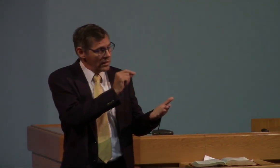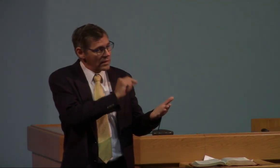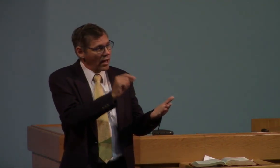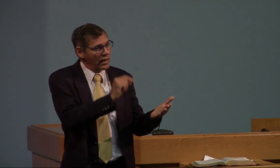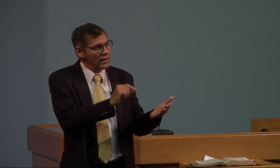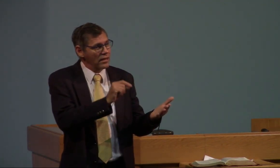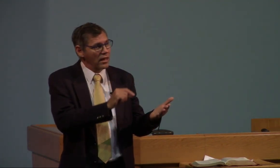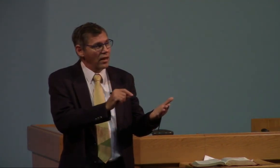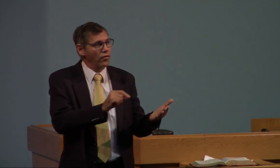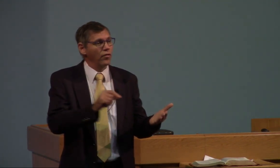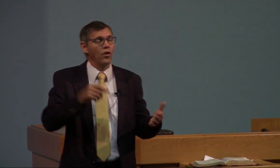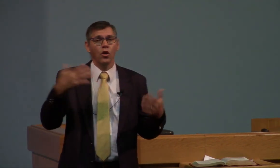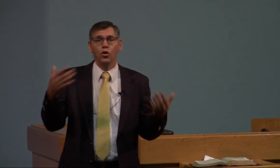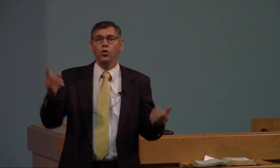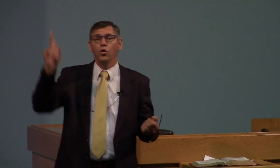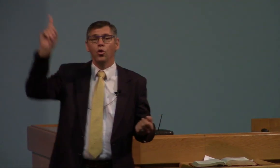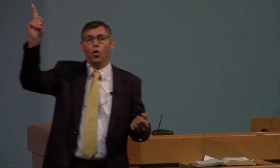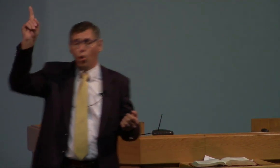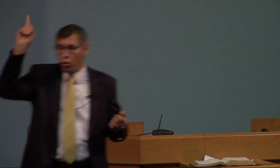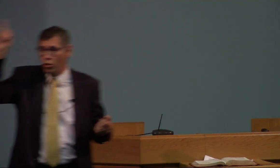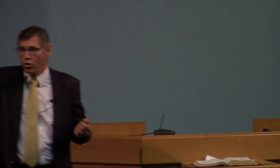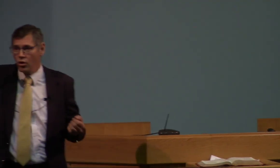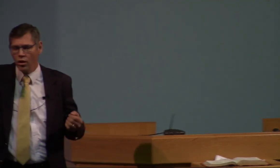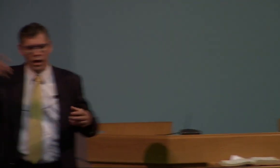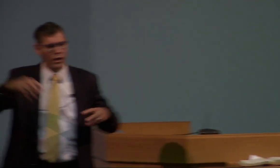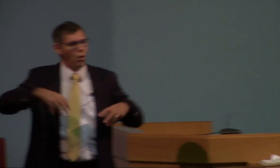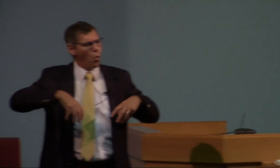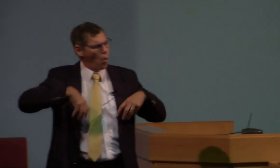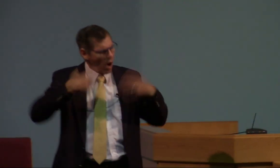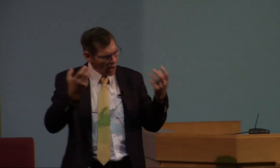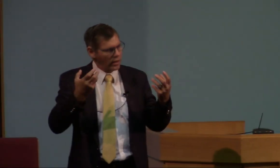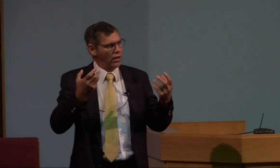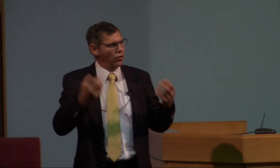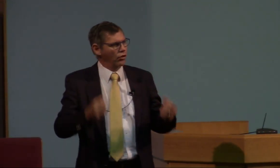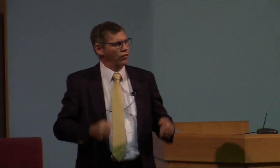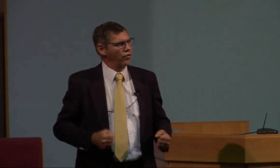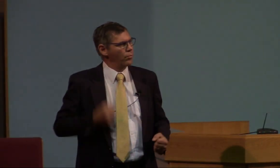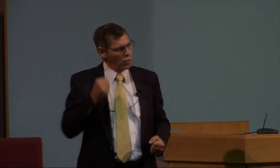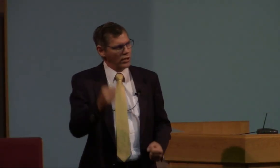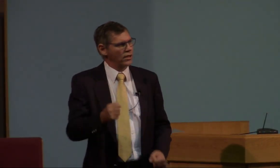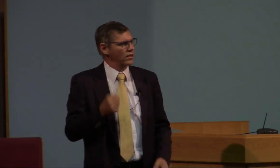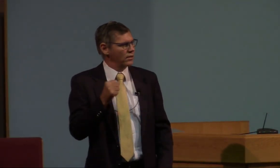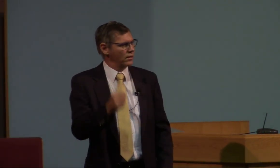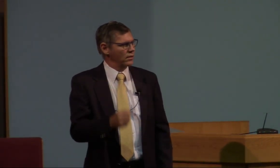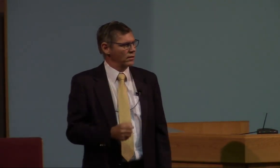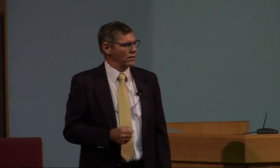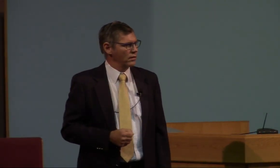staan geskryf, toe God het kwaad geword vir Moses.